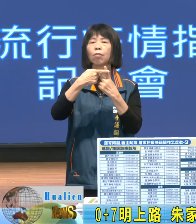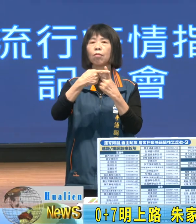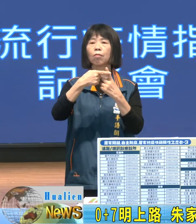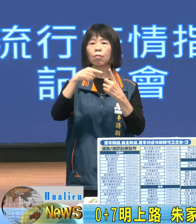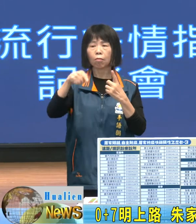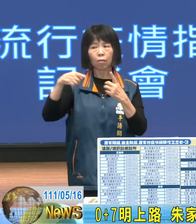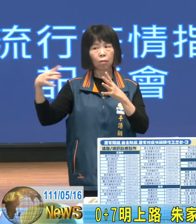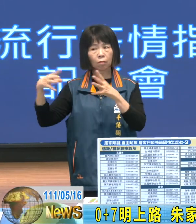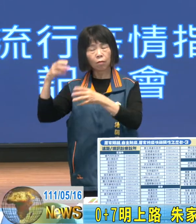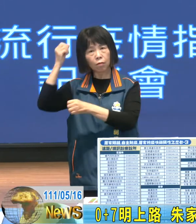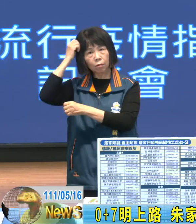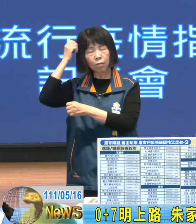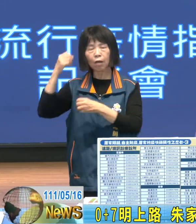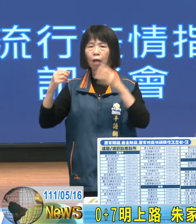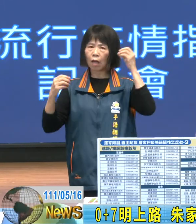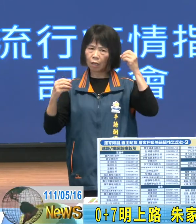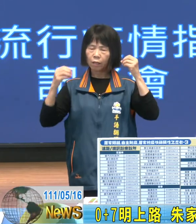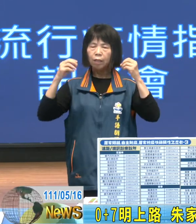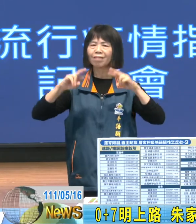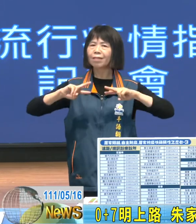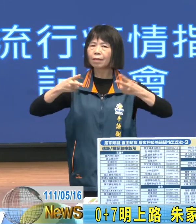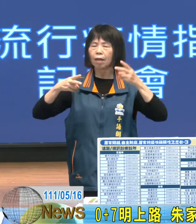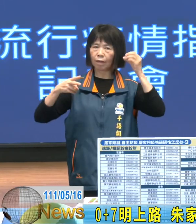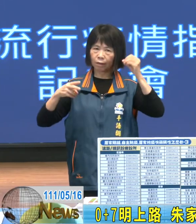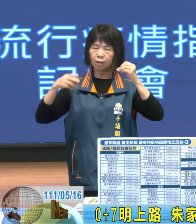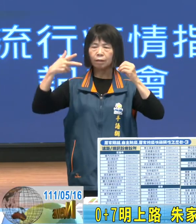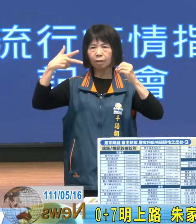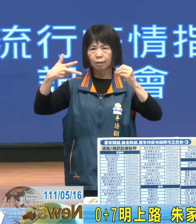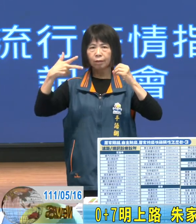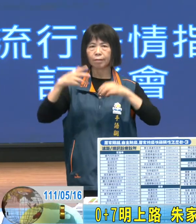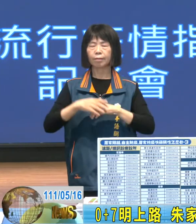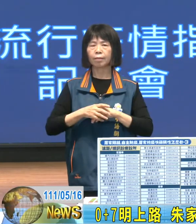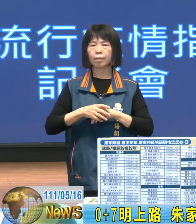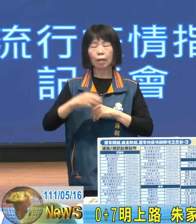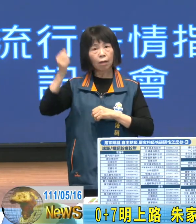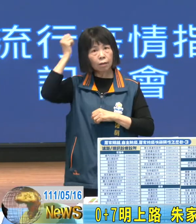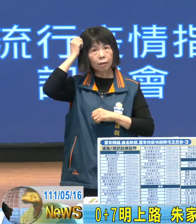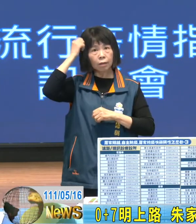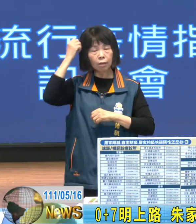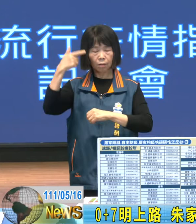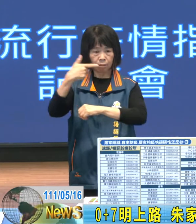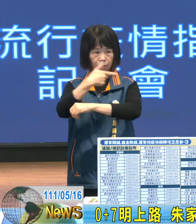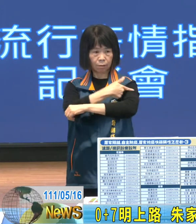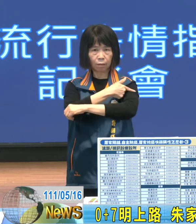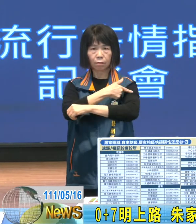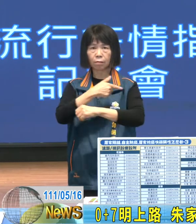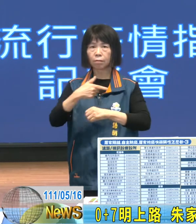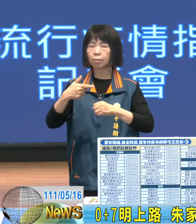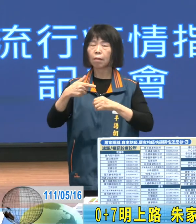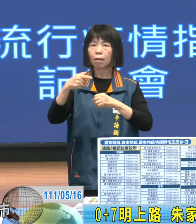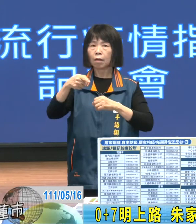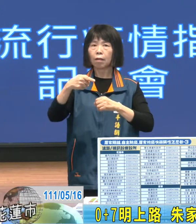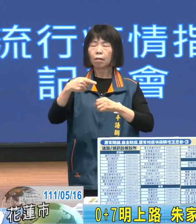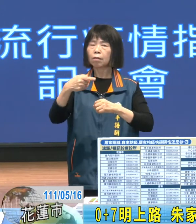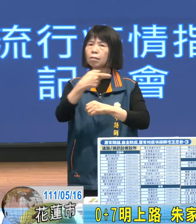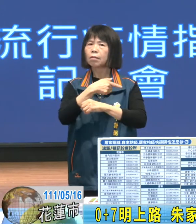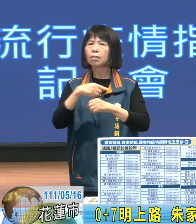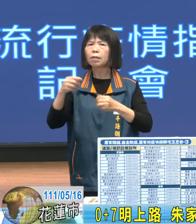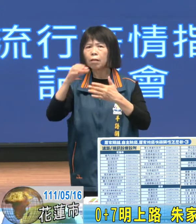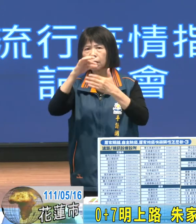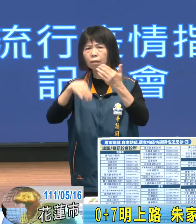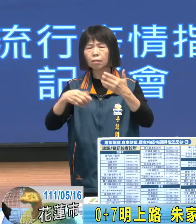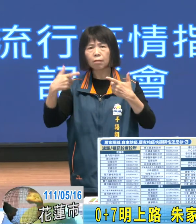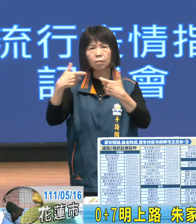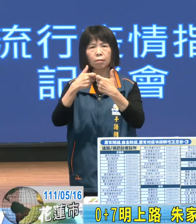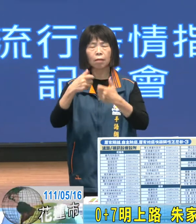取0+7的措施，那这个记得要能够接受这样一个措施的人，必须